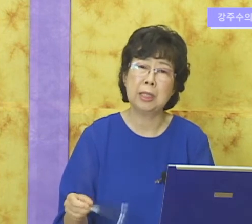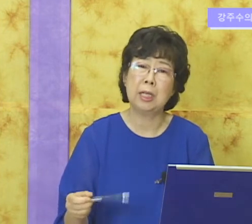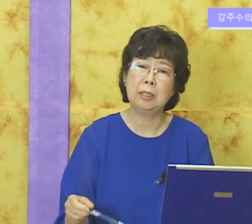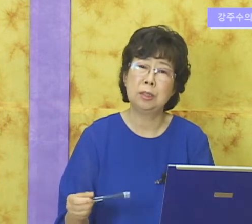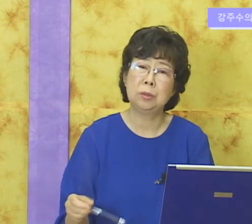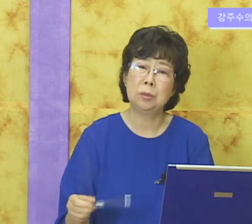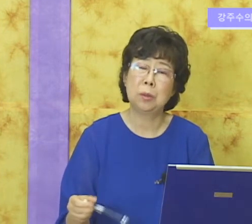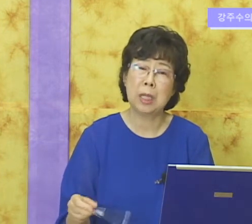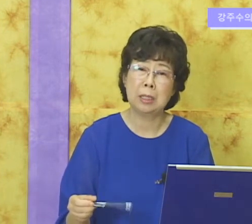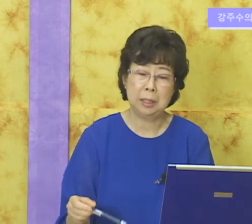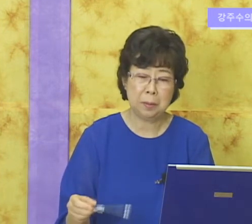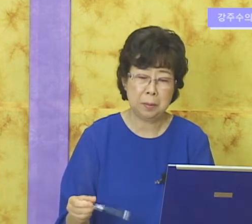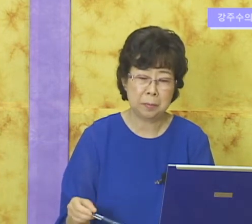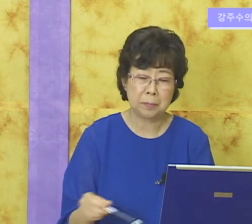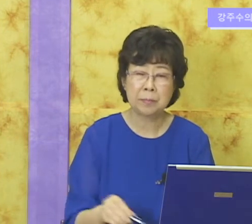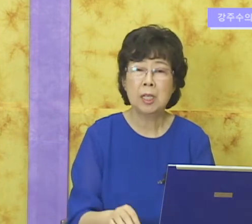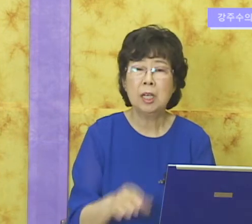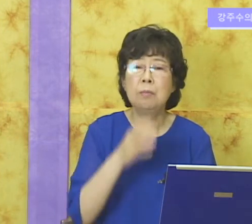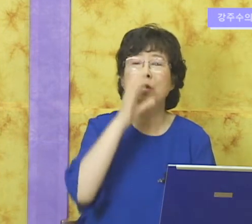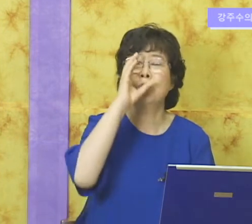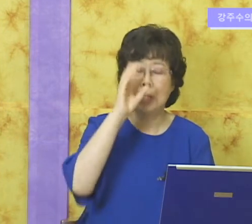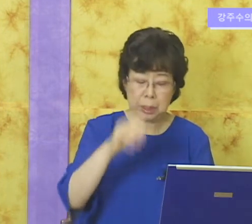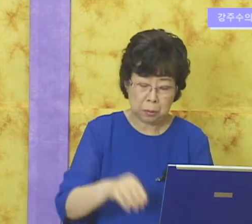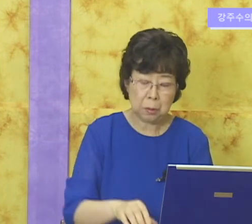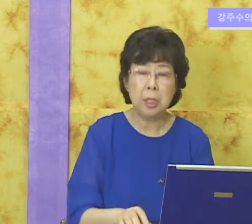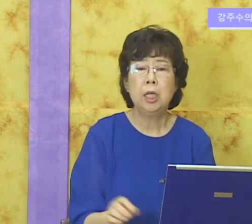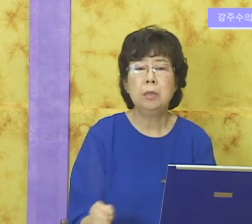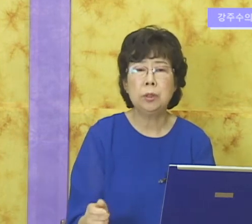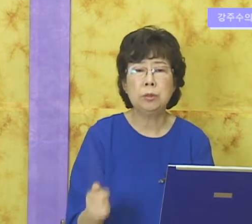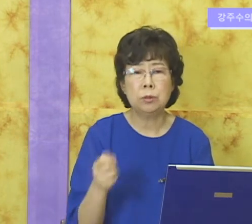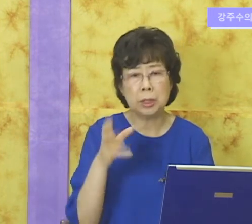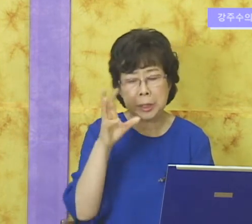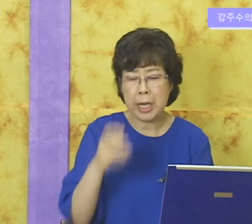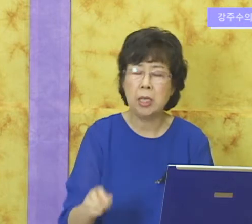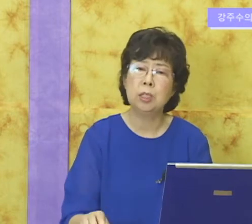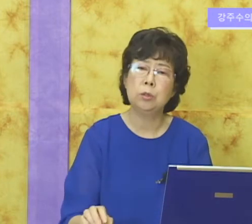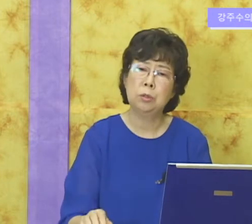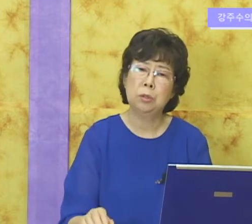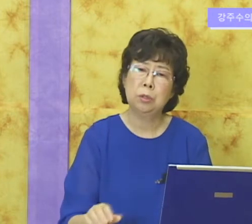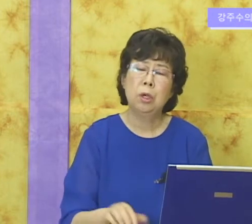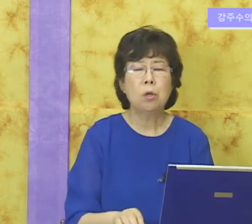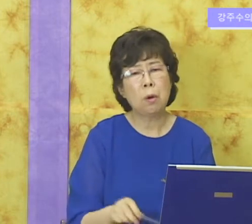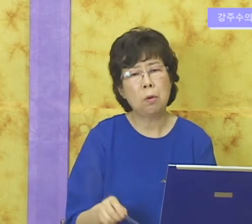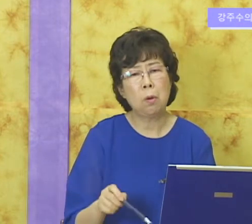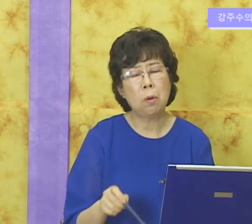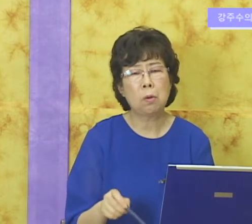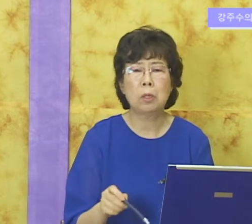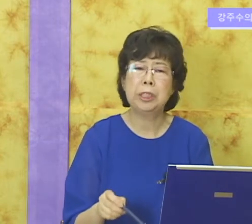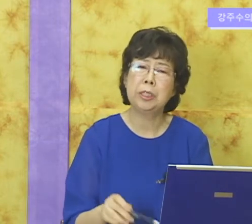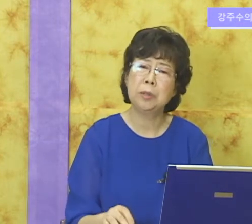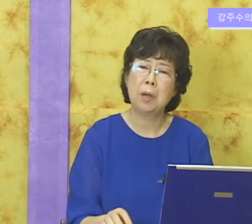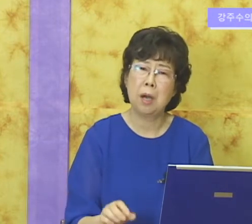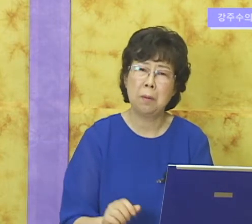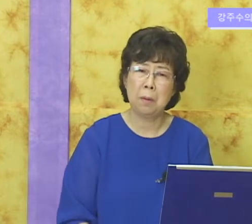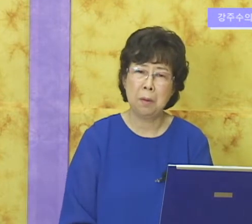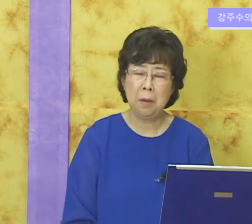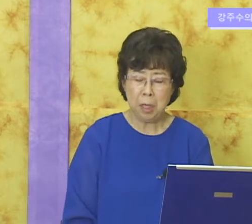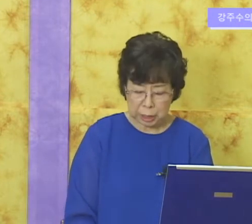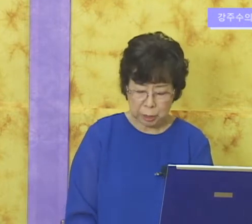책상을 똑딱거리고 음료수 마시고 음료수 그 캔을 콕콕콕콕 찌르기도 하고